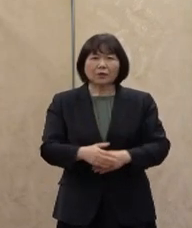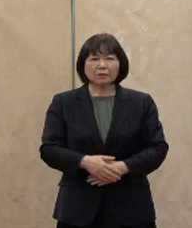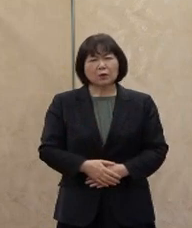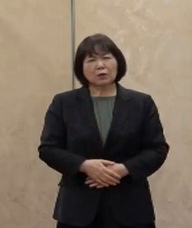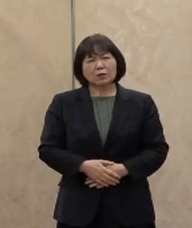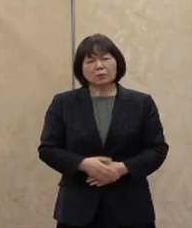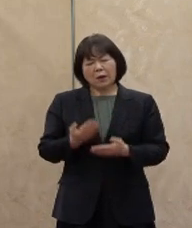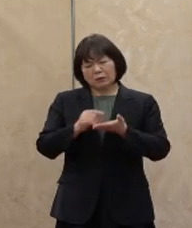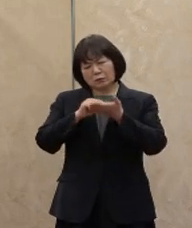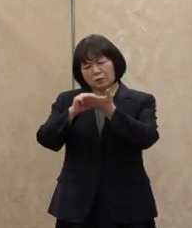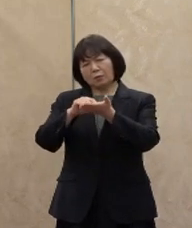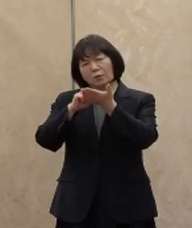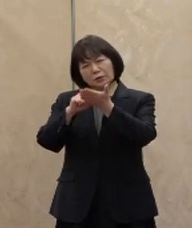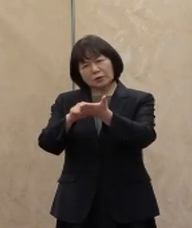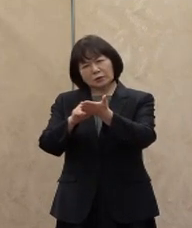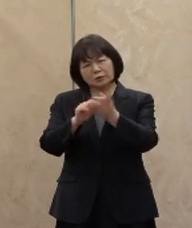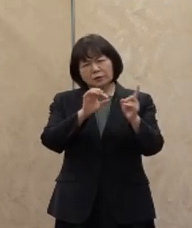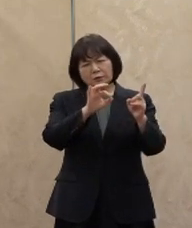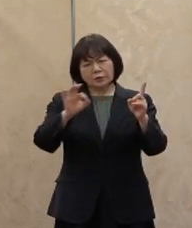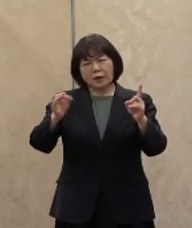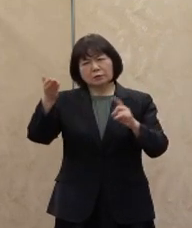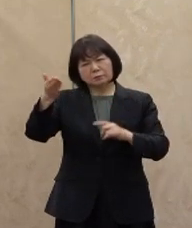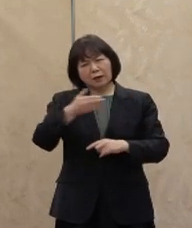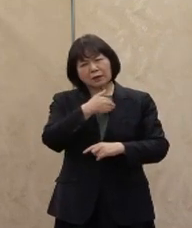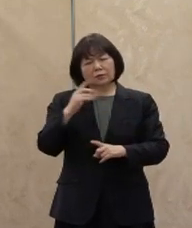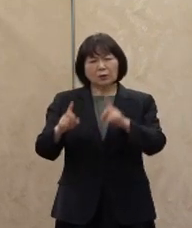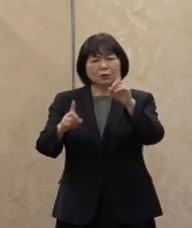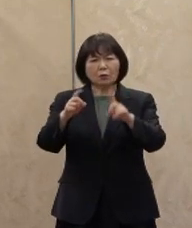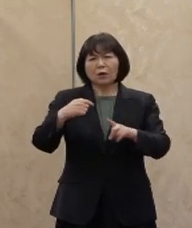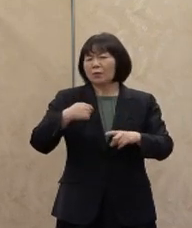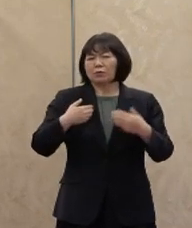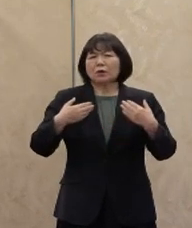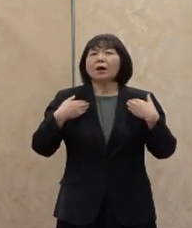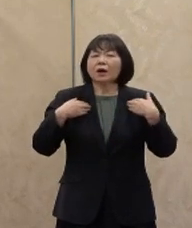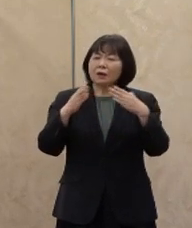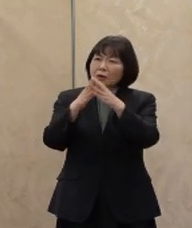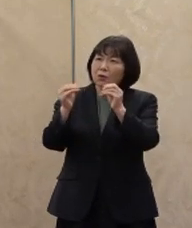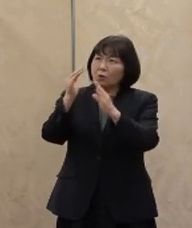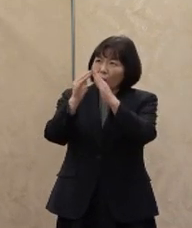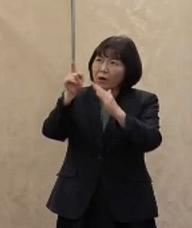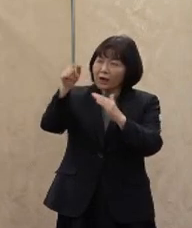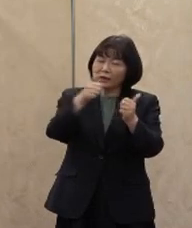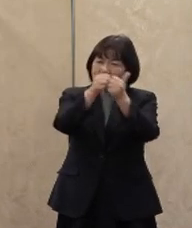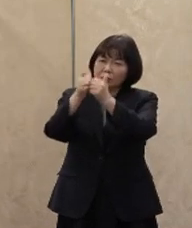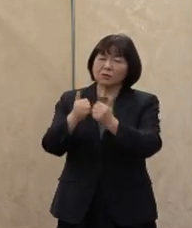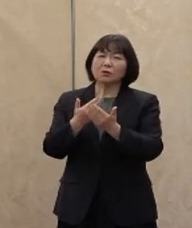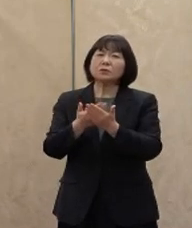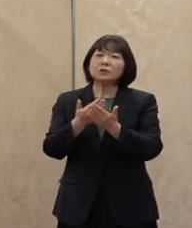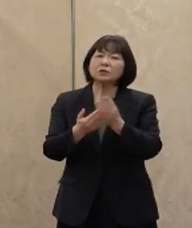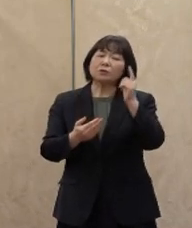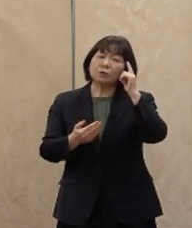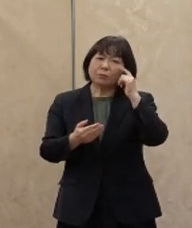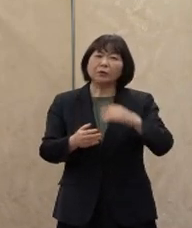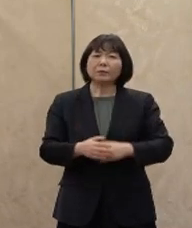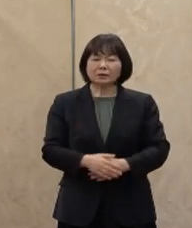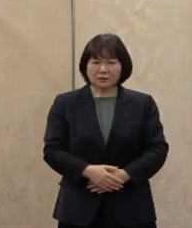どこまで入るのか 100% になるのかどうか分かりませんが、ちょっとそこは国会でぜひ議論してもらいたい、まあ、これまでこれ要請している